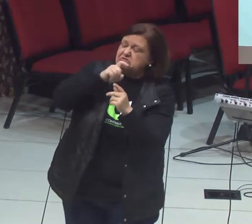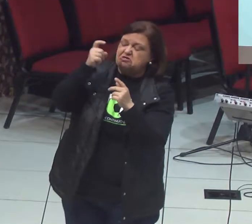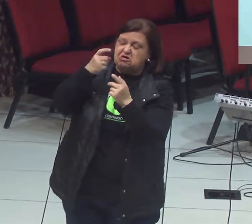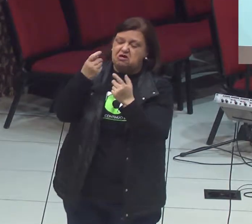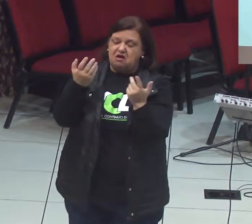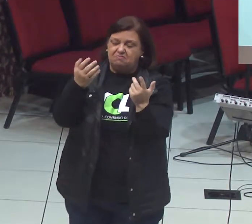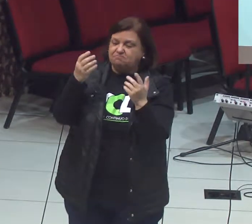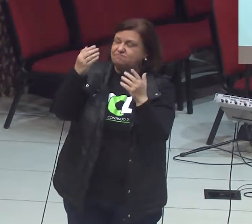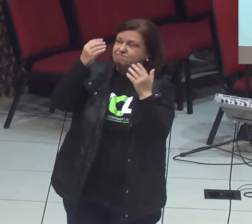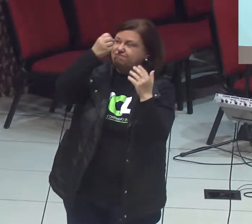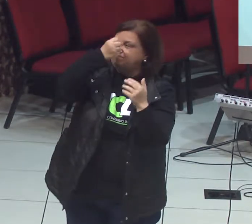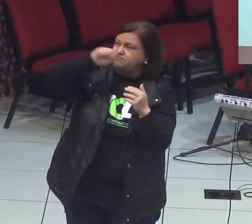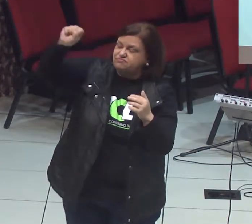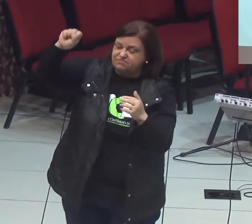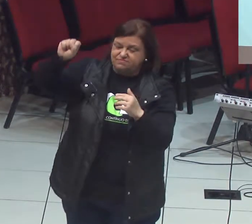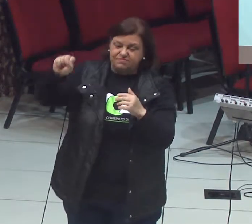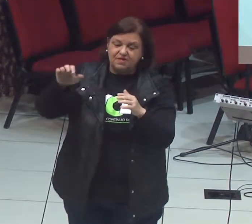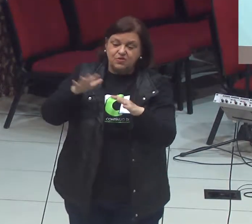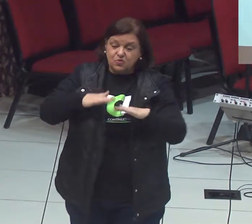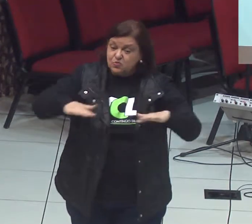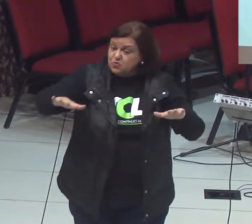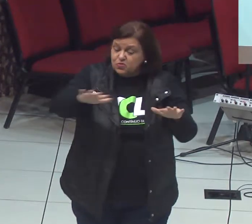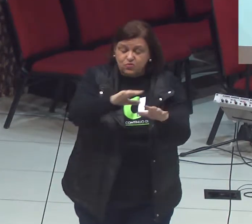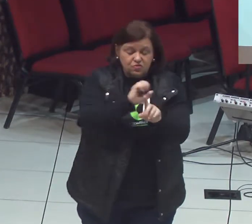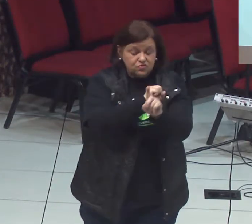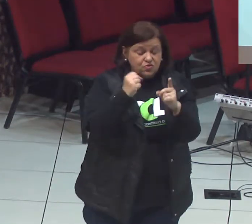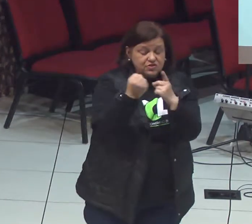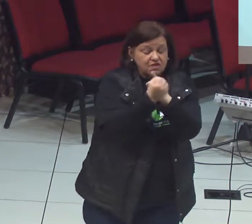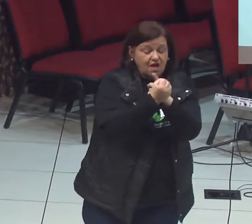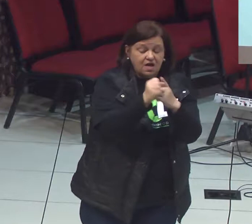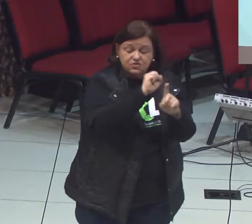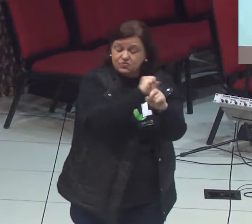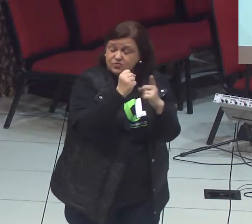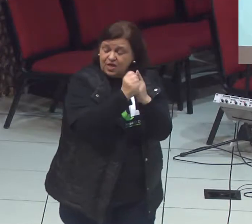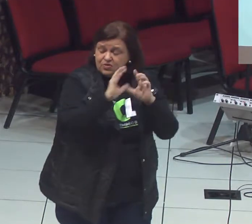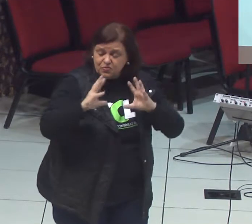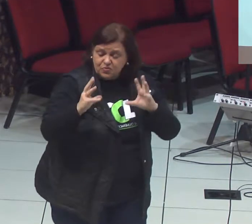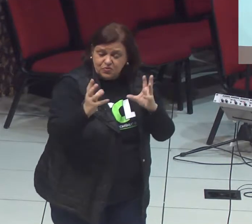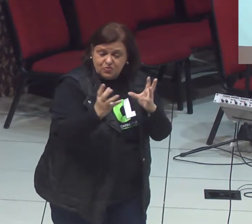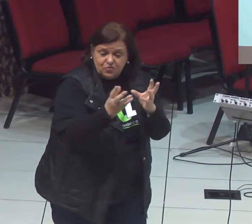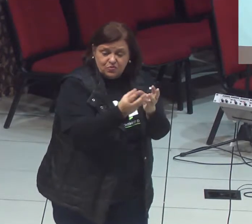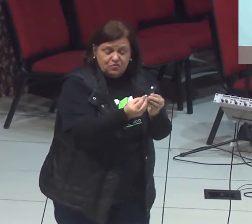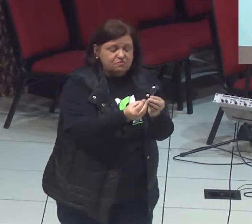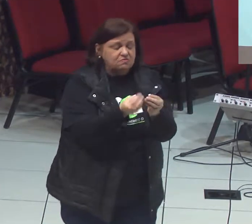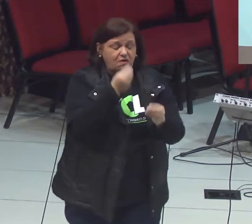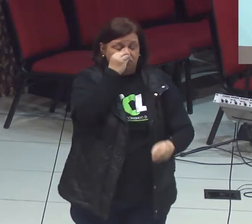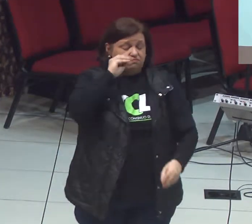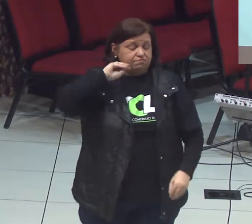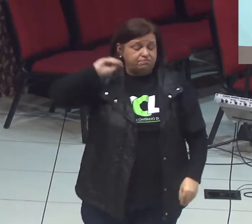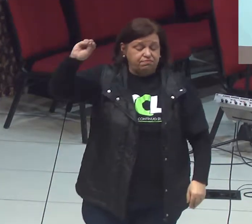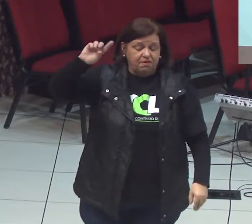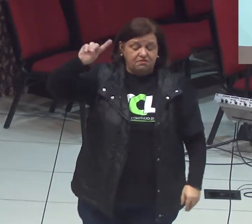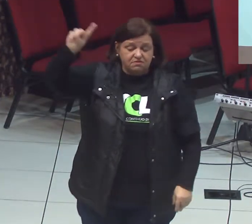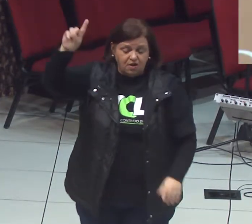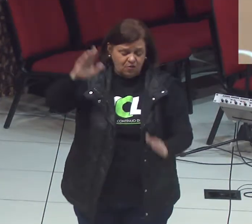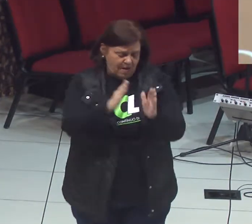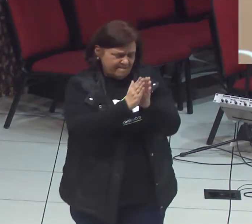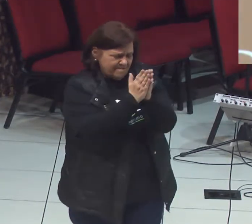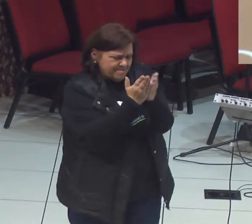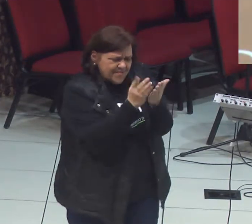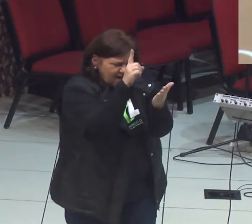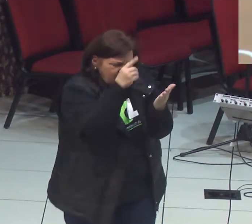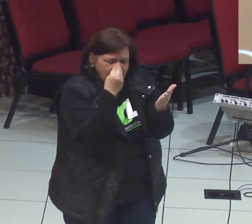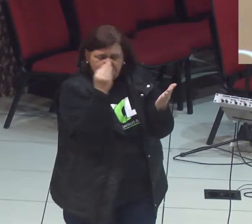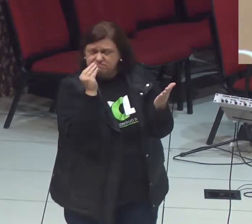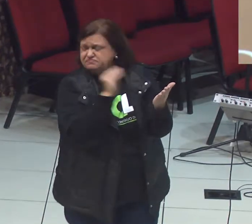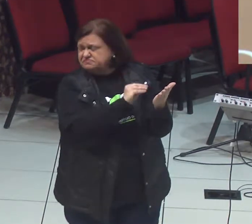E aí ele diz ali, a humanidade em todas as camadas sociais estará cada vez mais indiferente a Deus, a sua palavra e a tudo